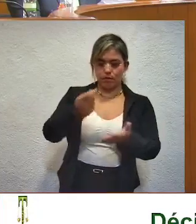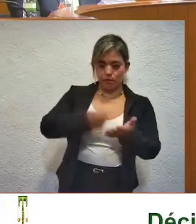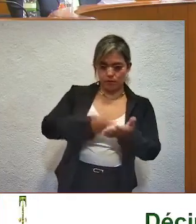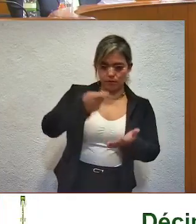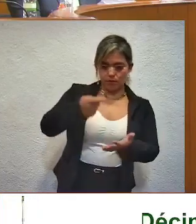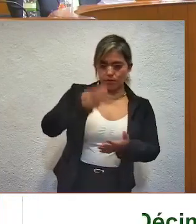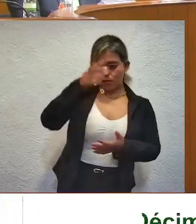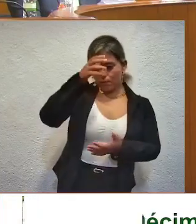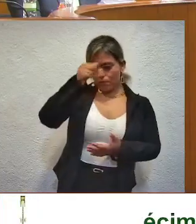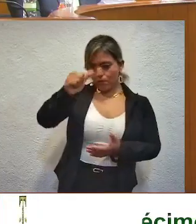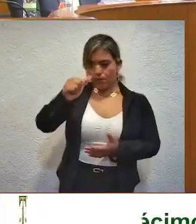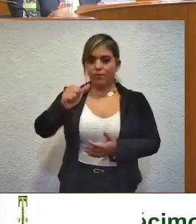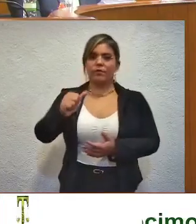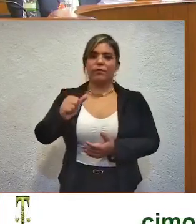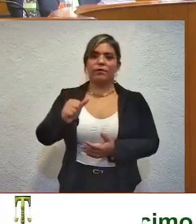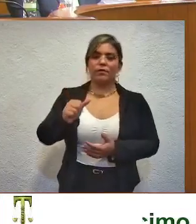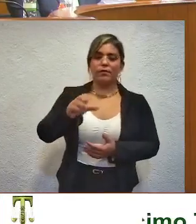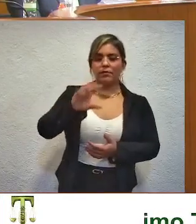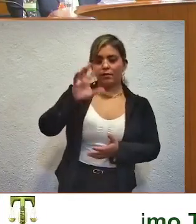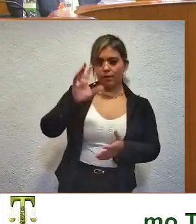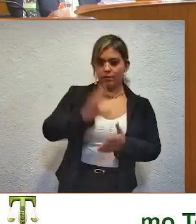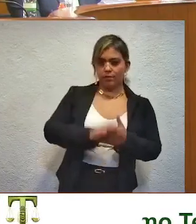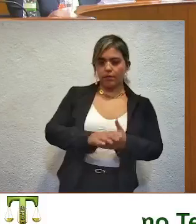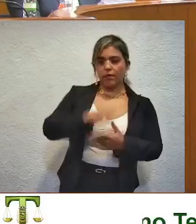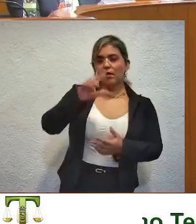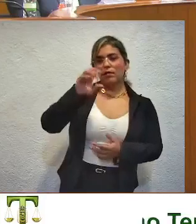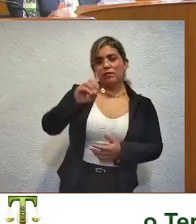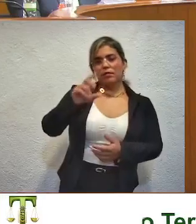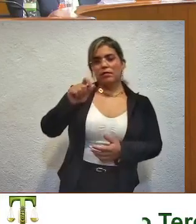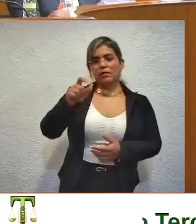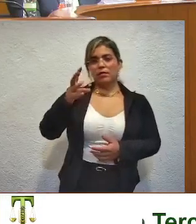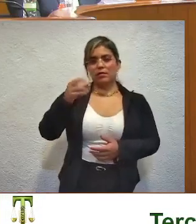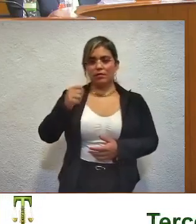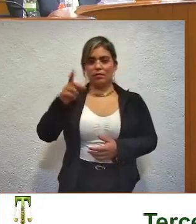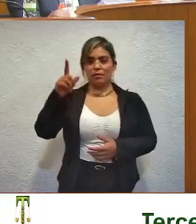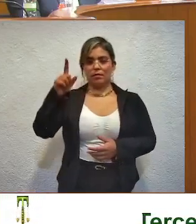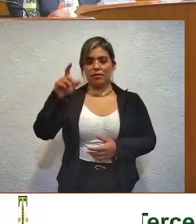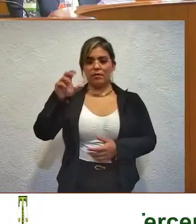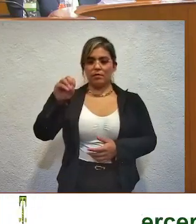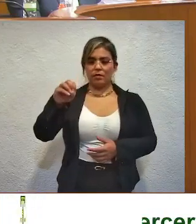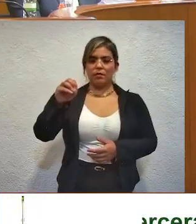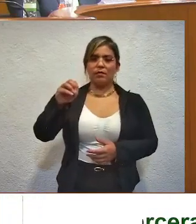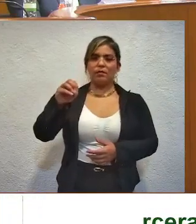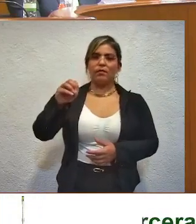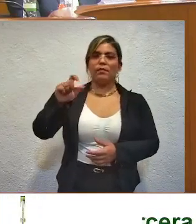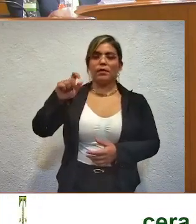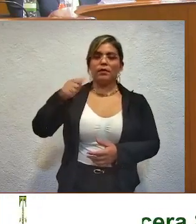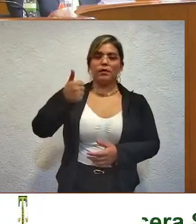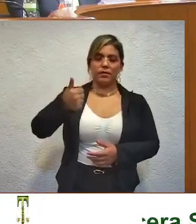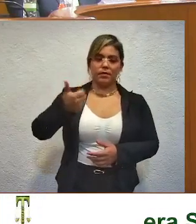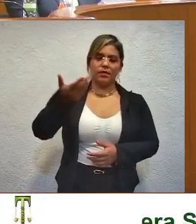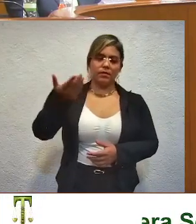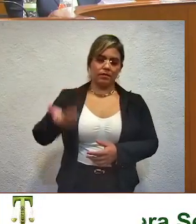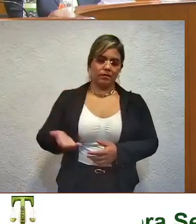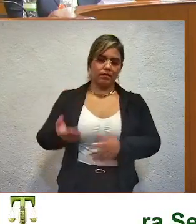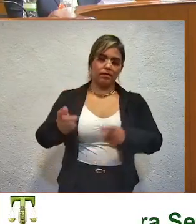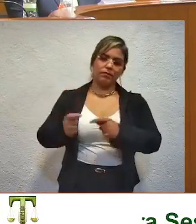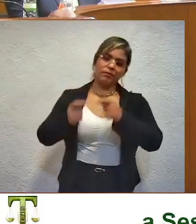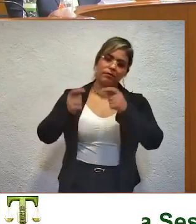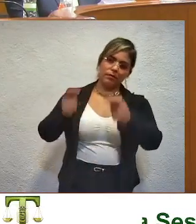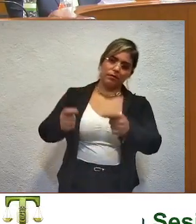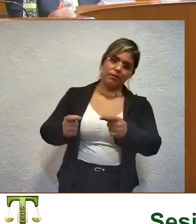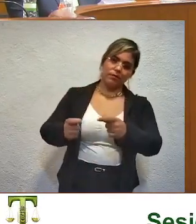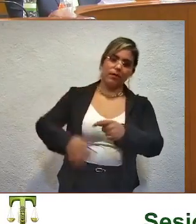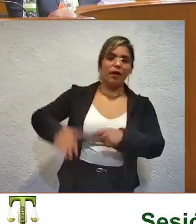convenio, instituto, identificados con las claves 029 y 026, los cuales fueron turnados a la ponencia a cargo